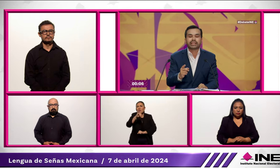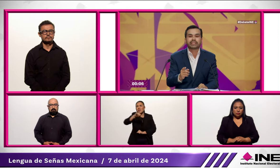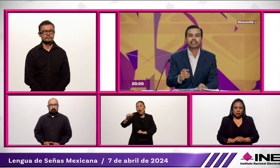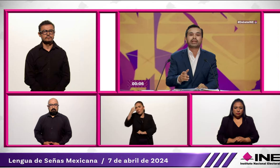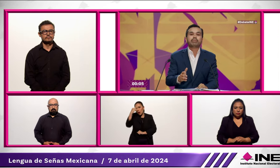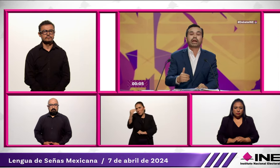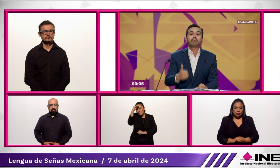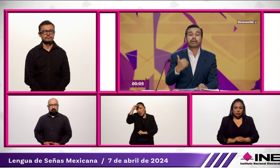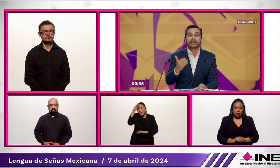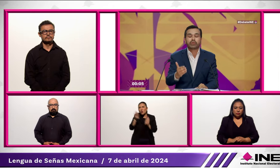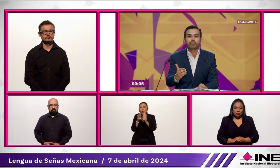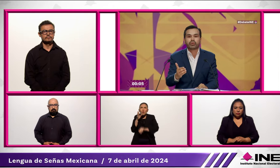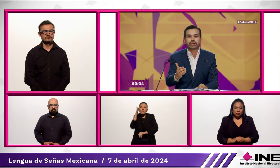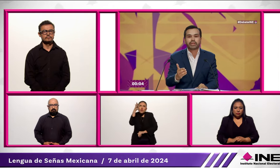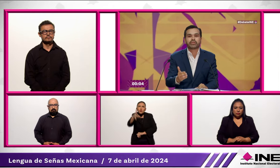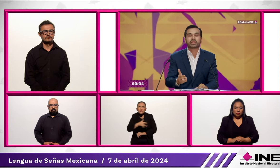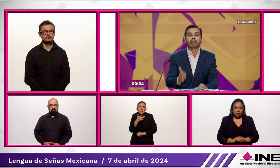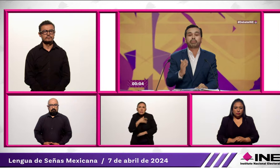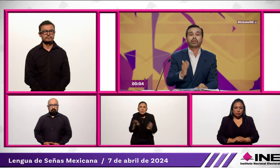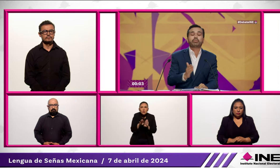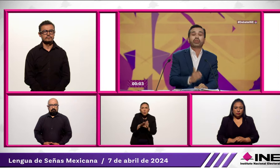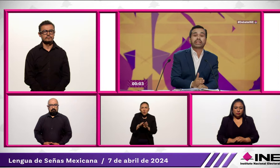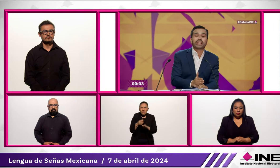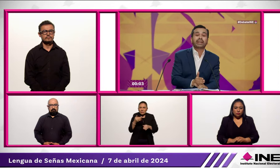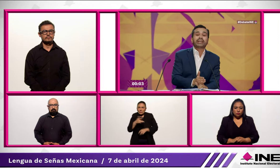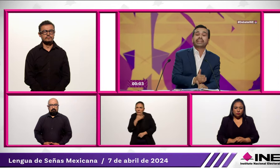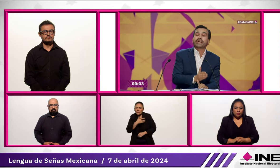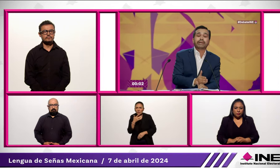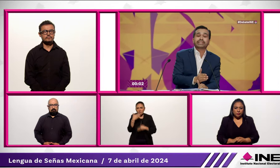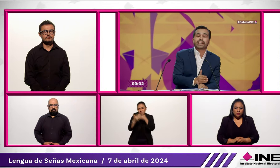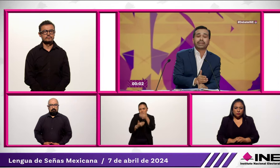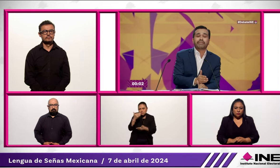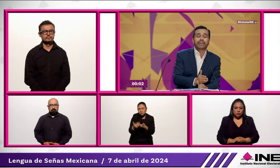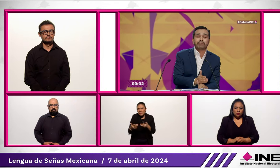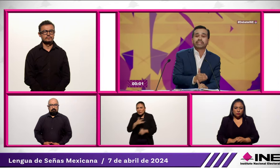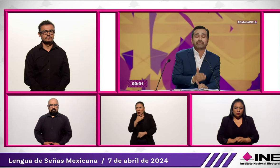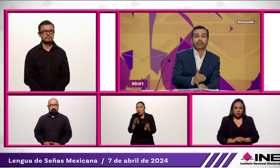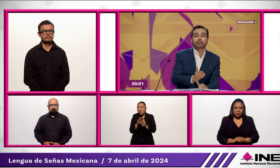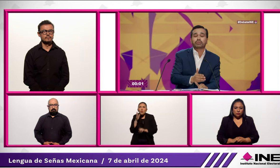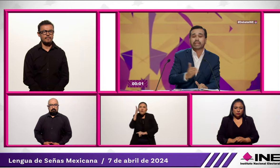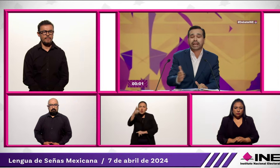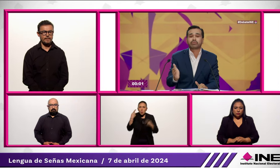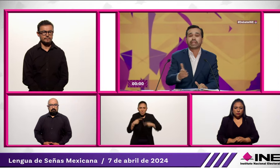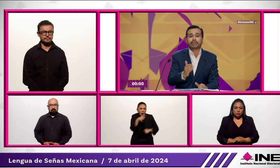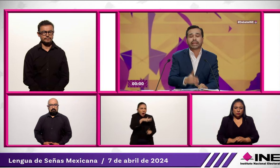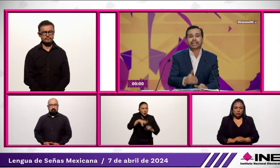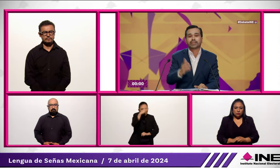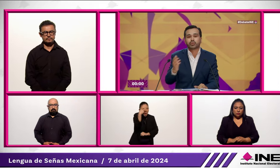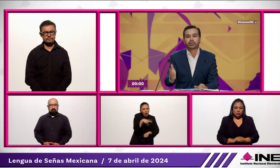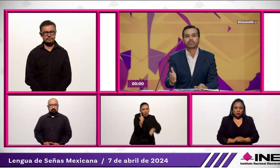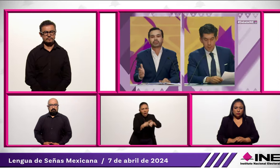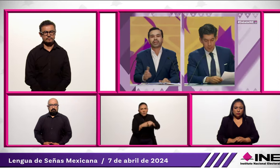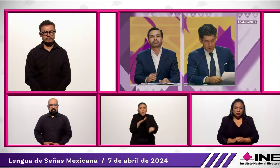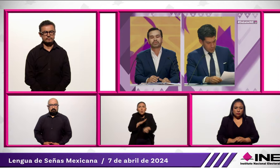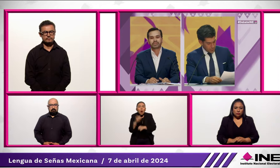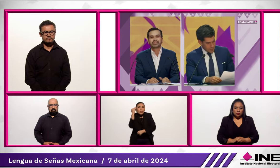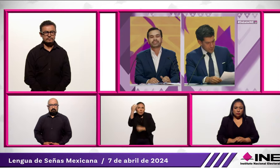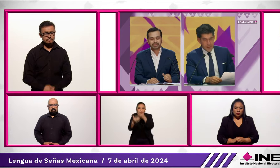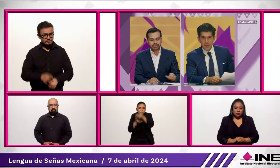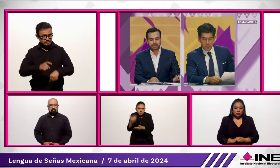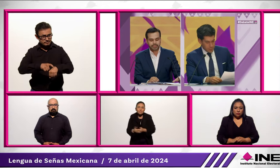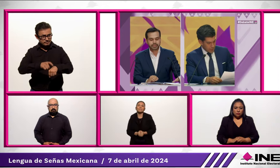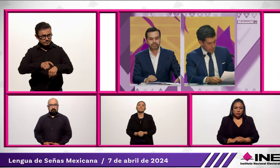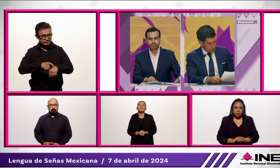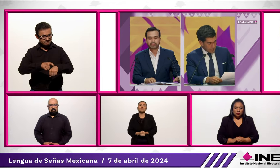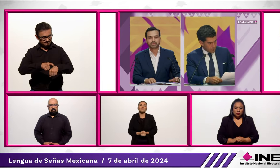predecir tendencias, para prevenir comportamientos y para poder proyectar de qué van a estar enfermas y enfermos los mexicanos y las mexicanas en los próximos años. Candidato